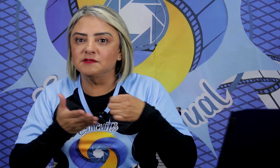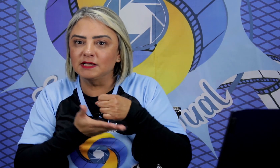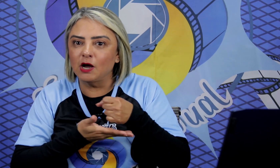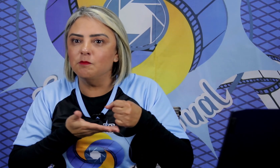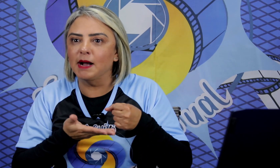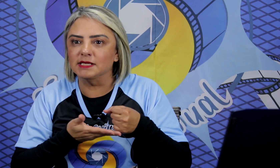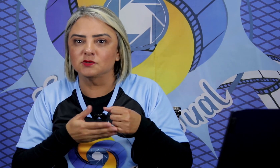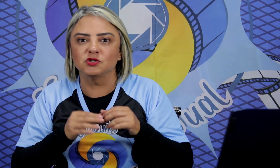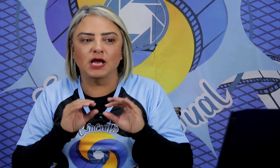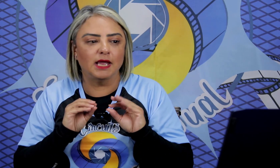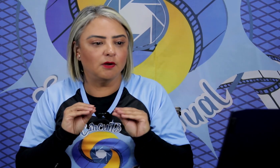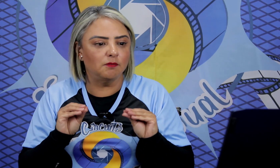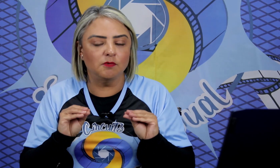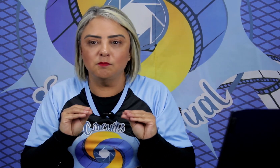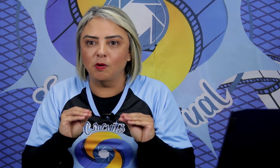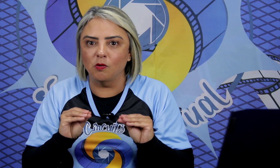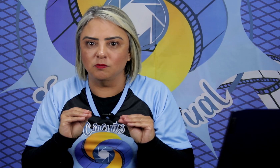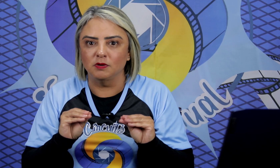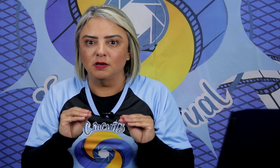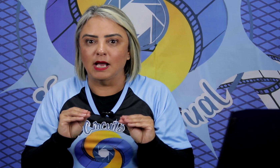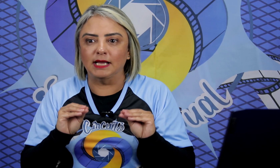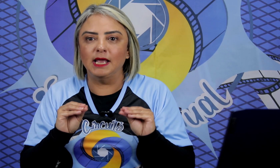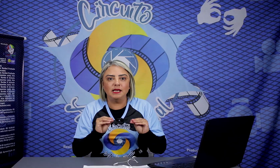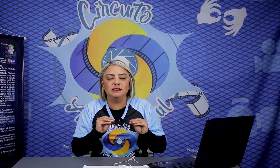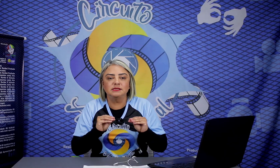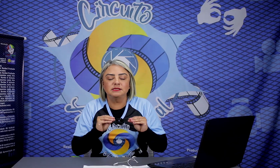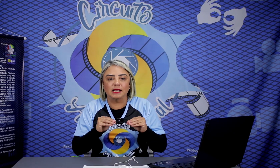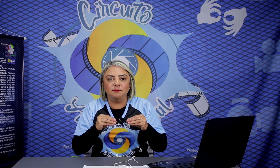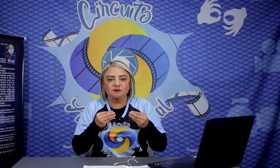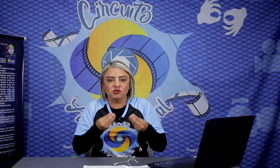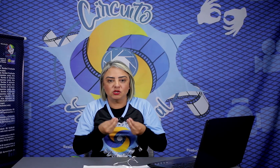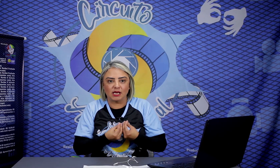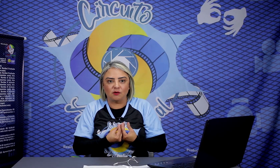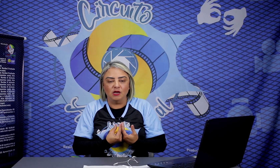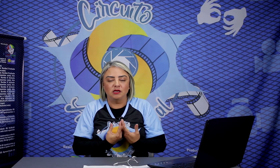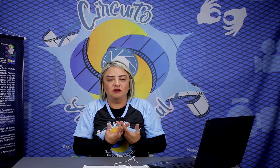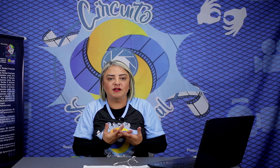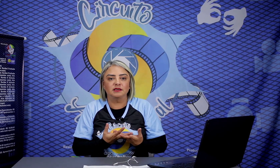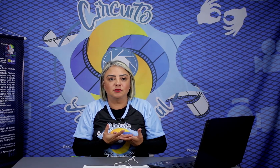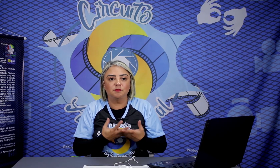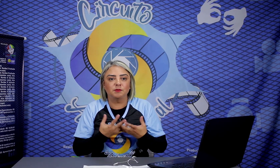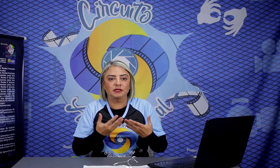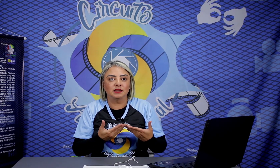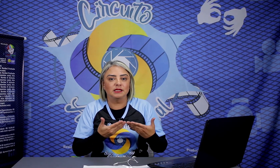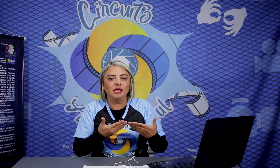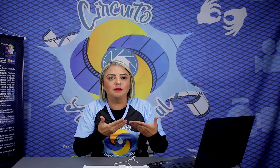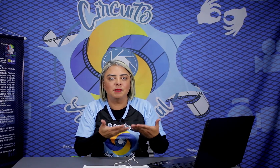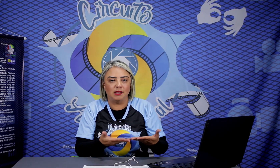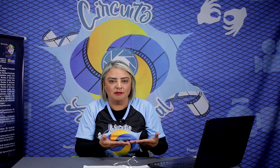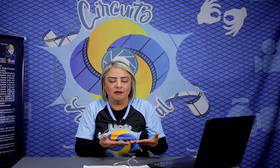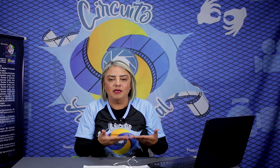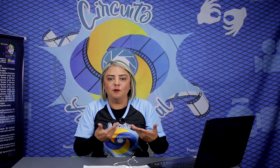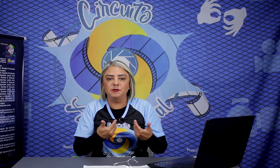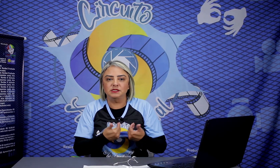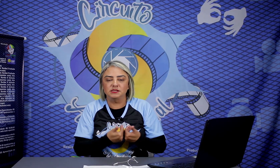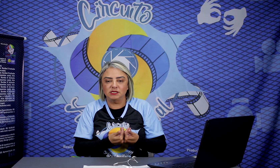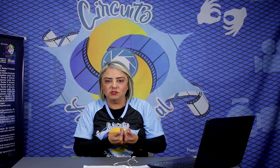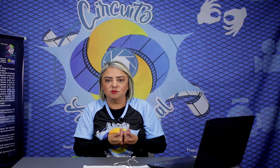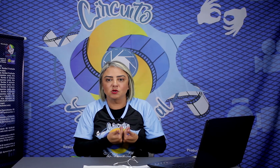dar o básico, já é o bom. Aquele profissional que fala, não, eu para atender bem, eu preciso me colocar